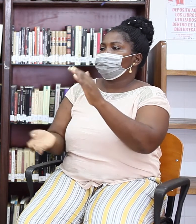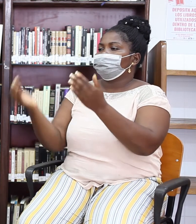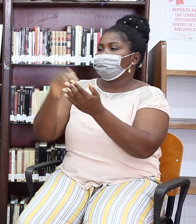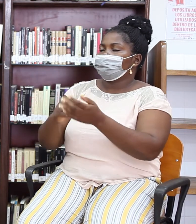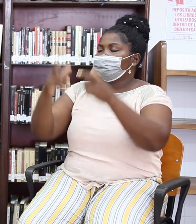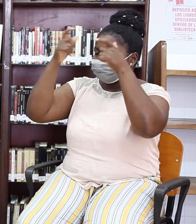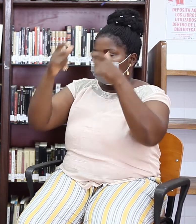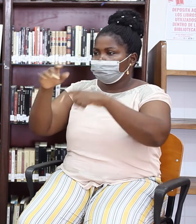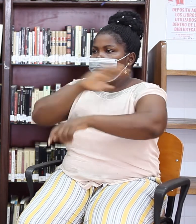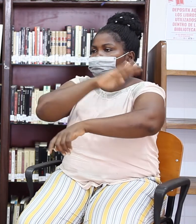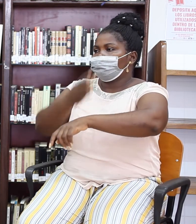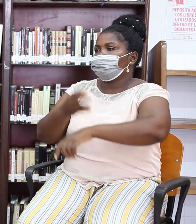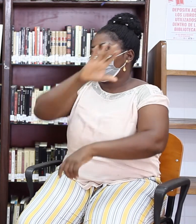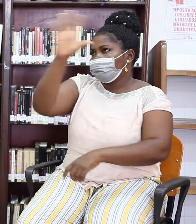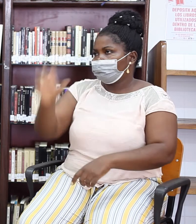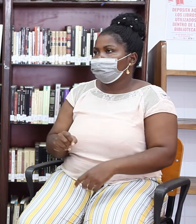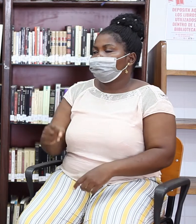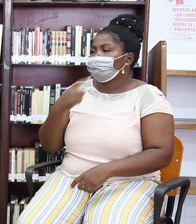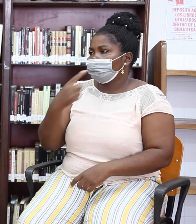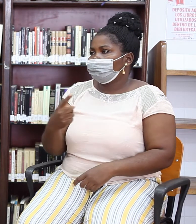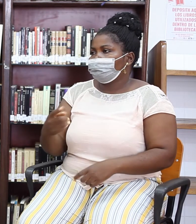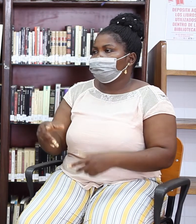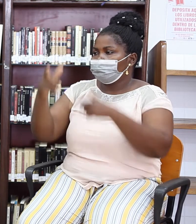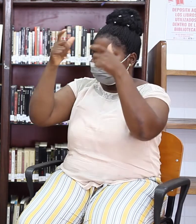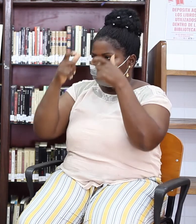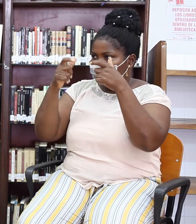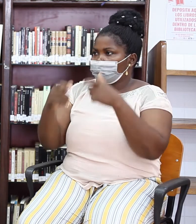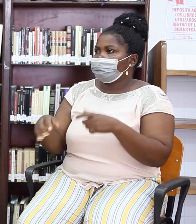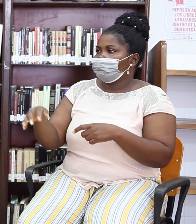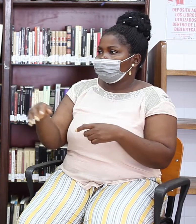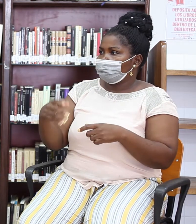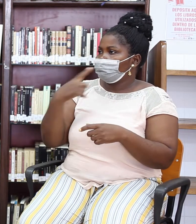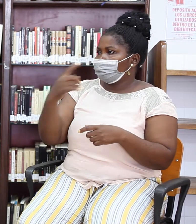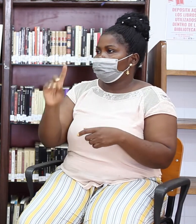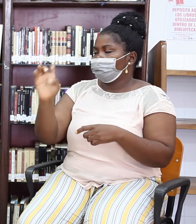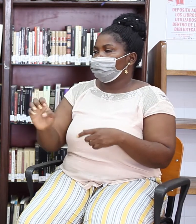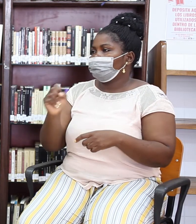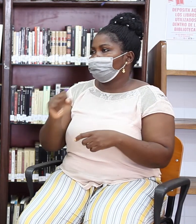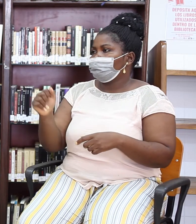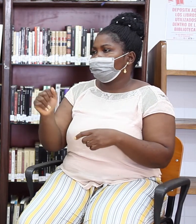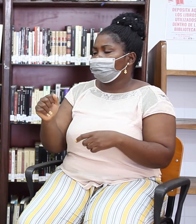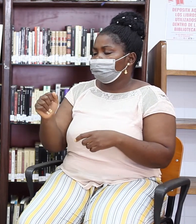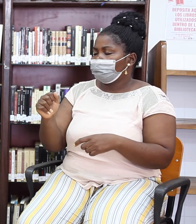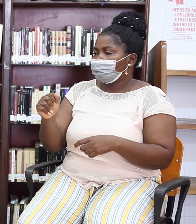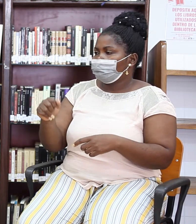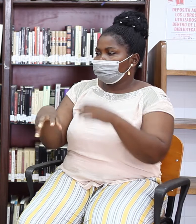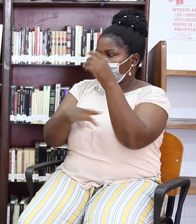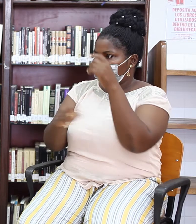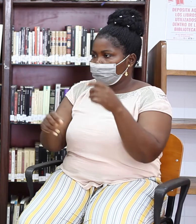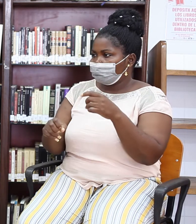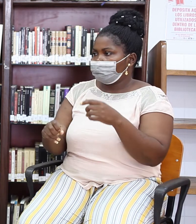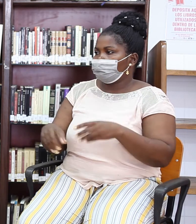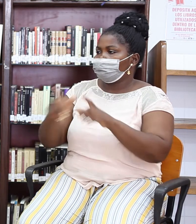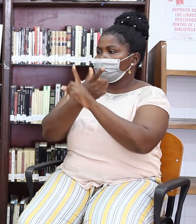poderoso de África, que permitió que los leones reales se quedasen sin desayuno. Al ladrón se le dejó